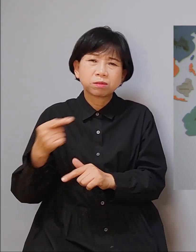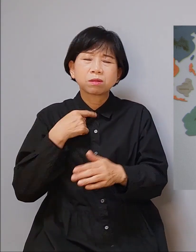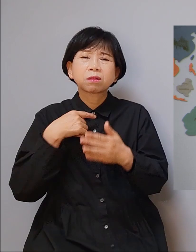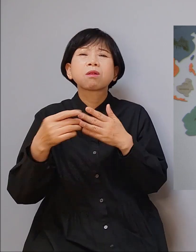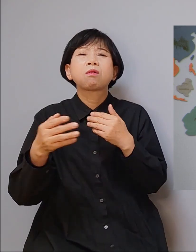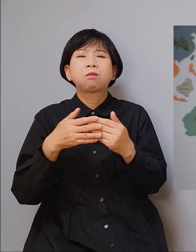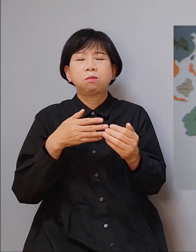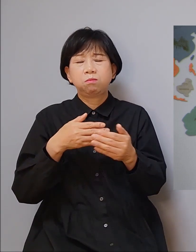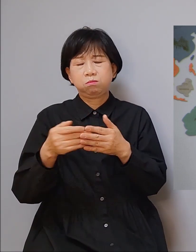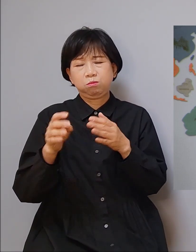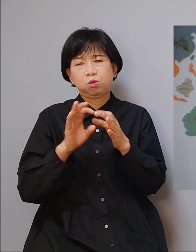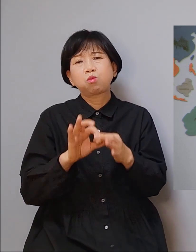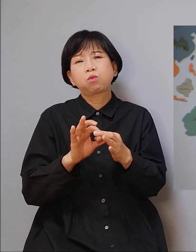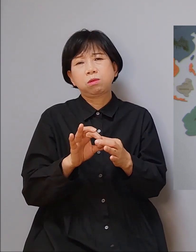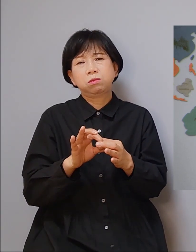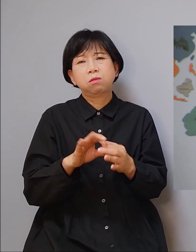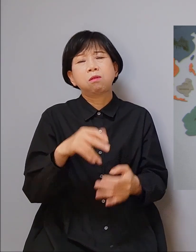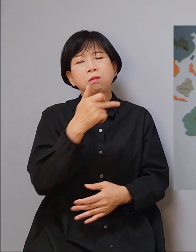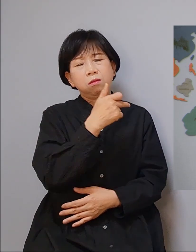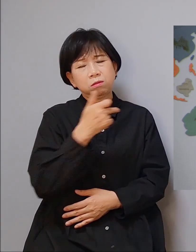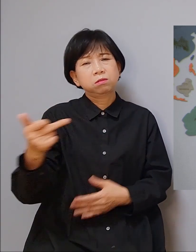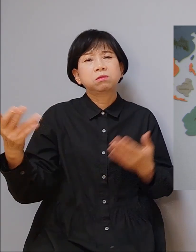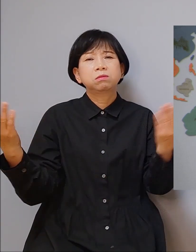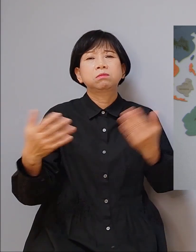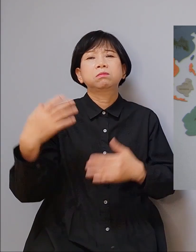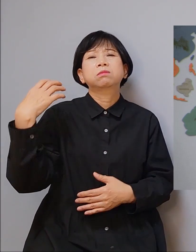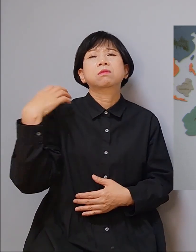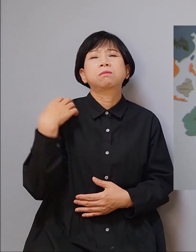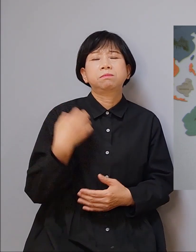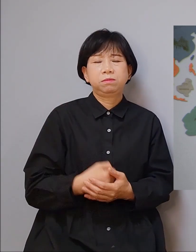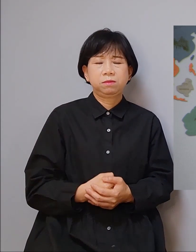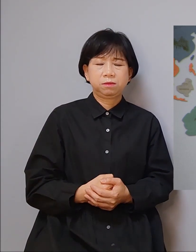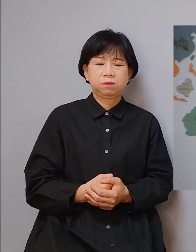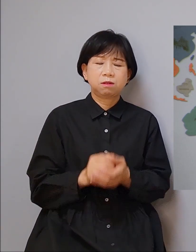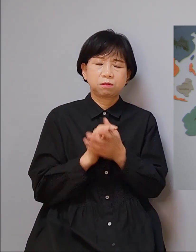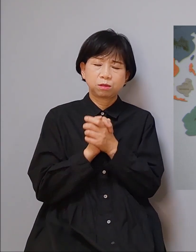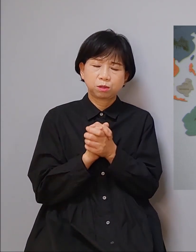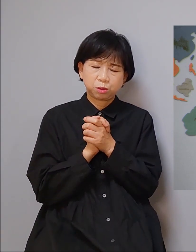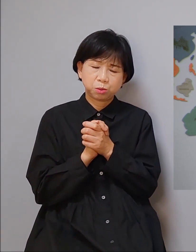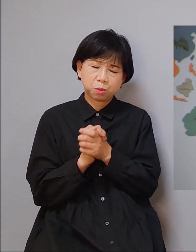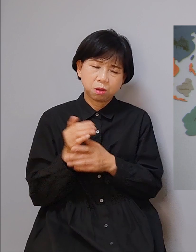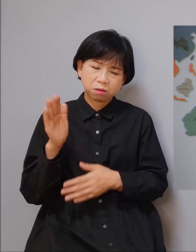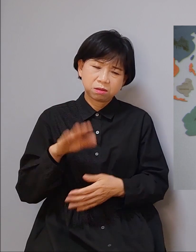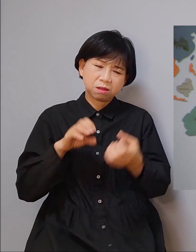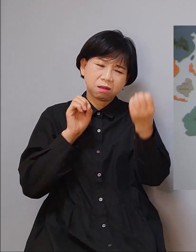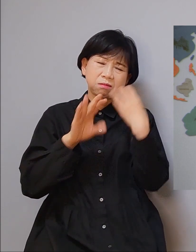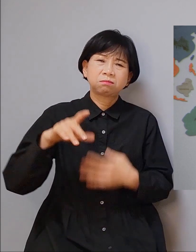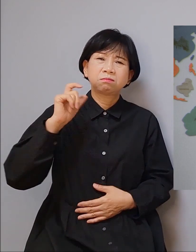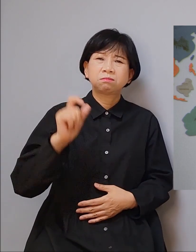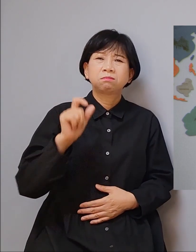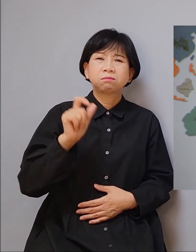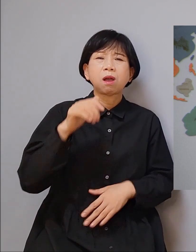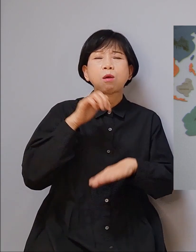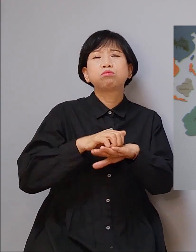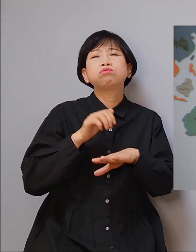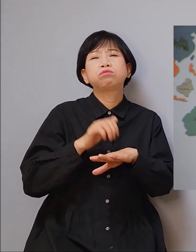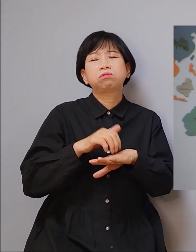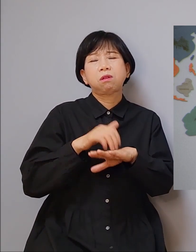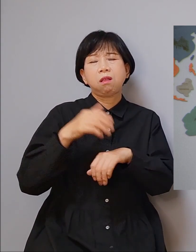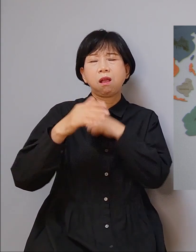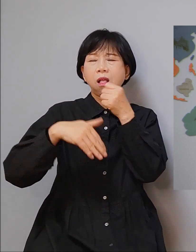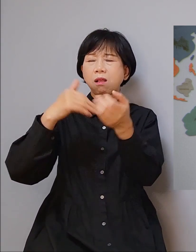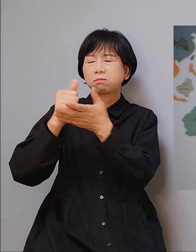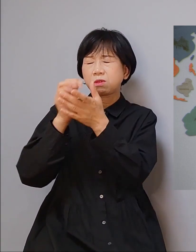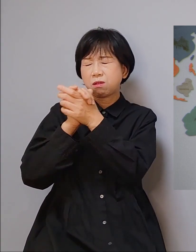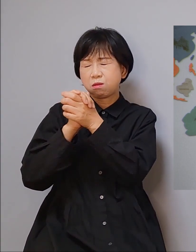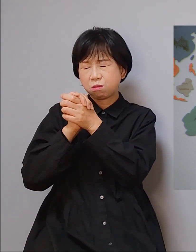수도 없었겠죠. 기도하고 있는데 당장 내 손에 잡히지 않아요. 여러분, 이것도 훈련입니다. 하나님 앞에 애걸복걸